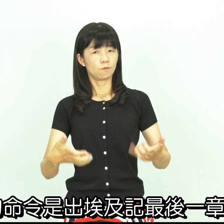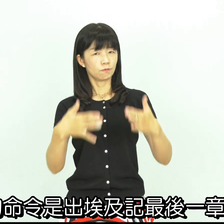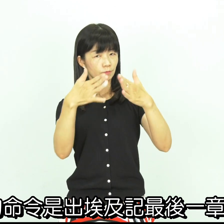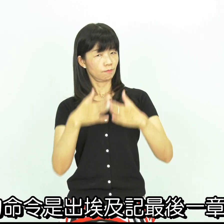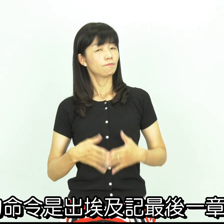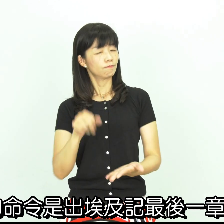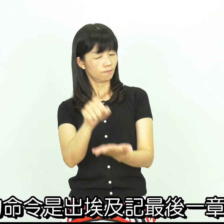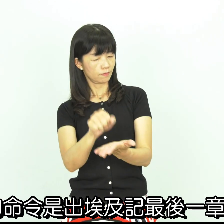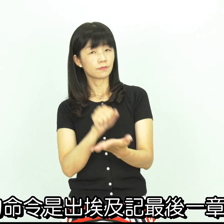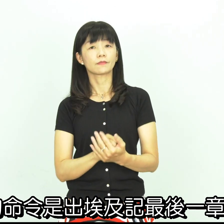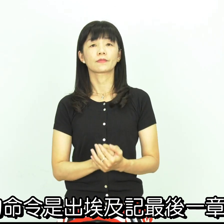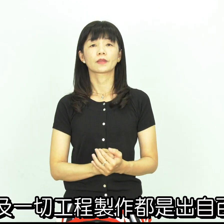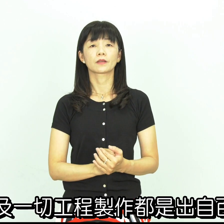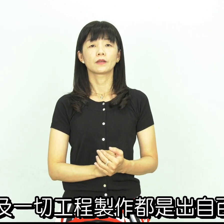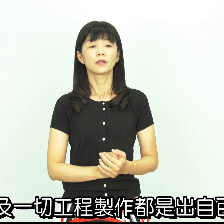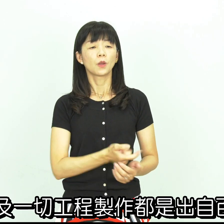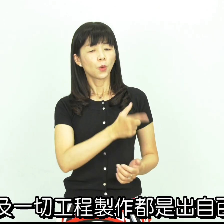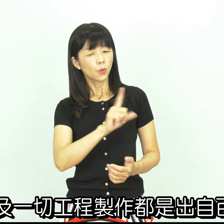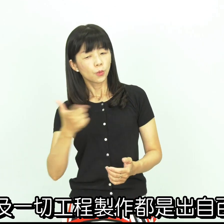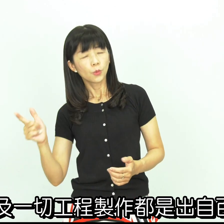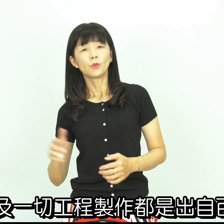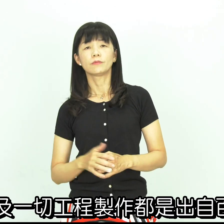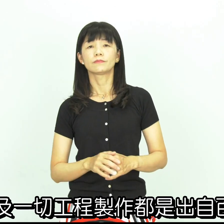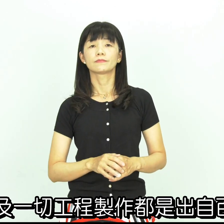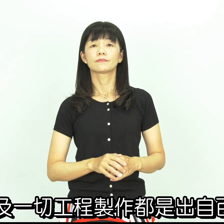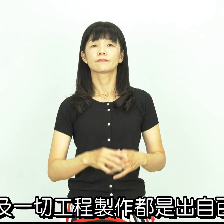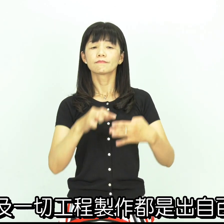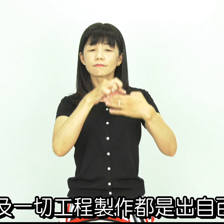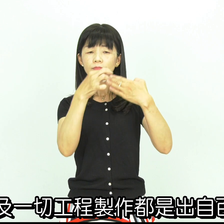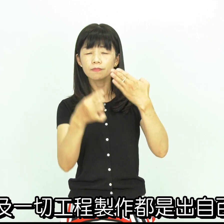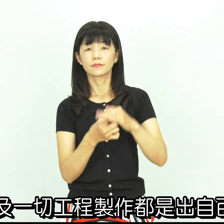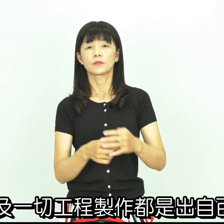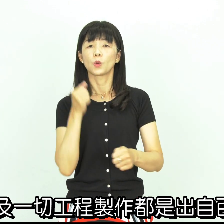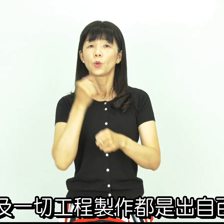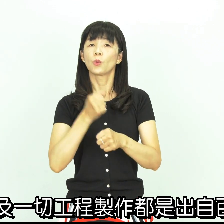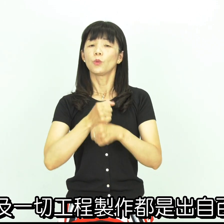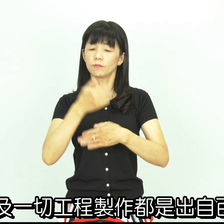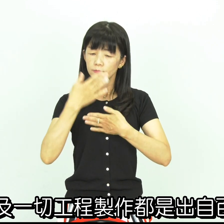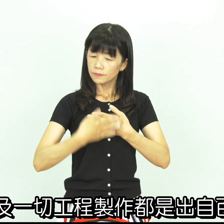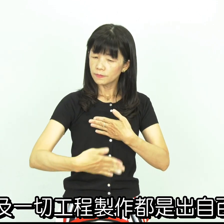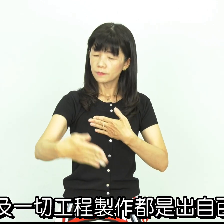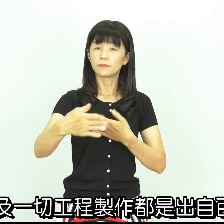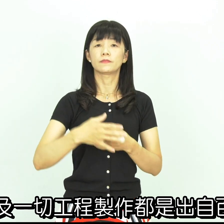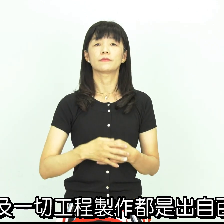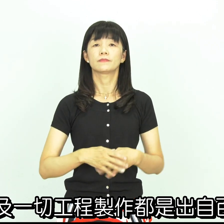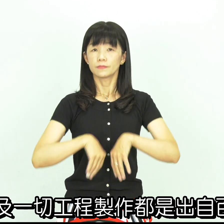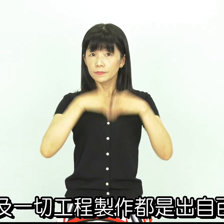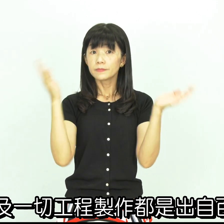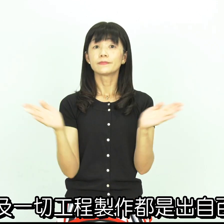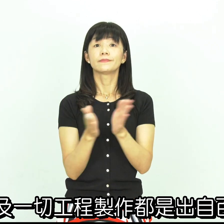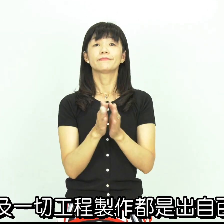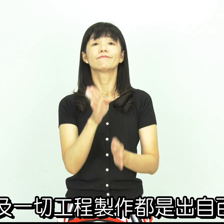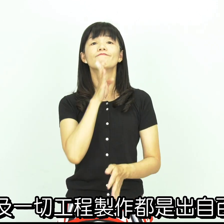一。各项资源及一切工程制作都是出自百姓的